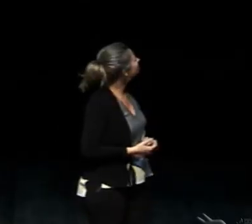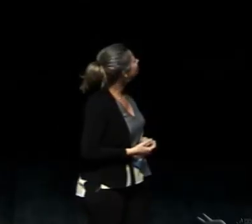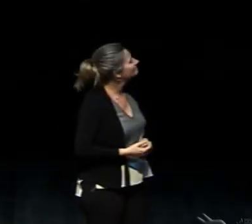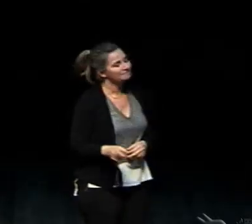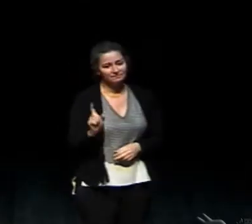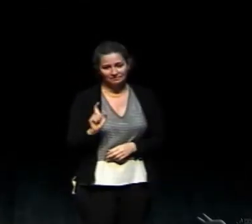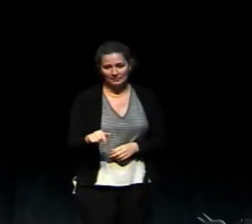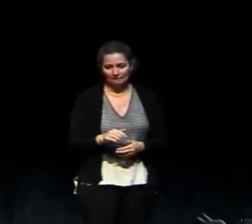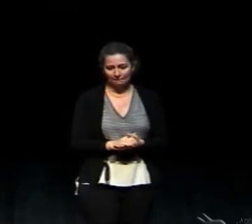aluno que é aprendiz.